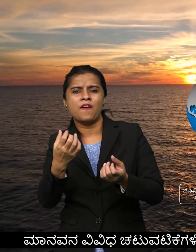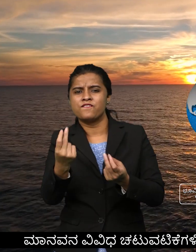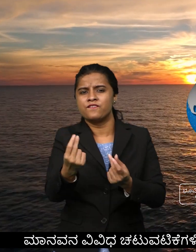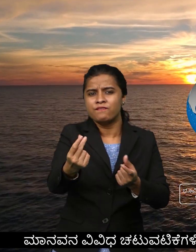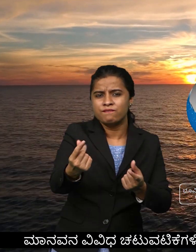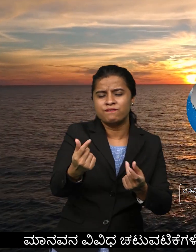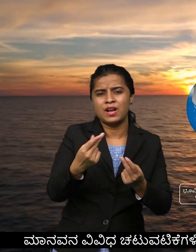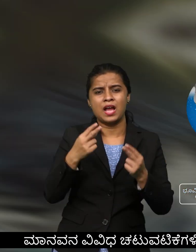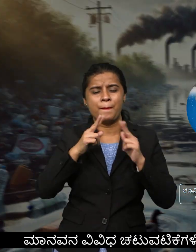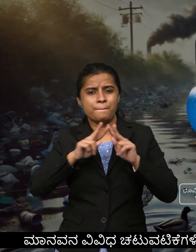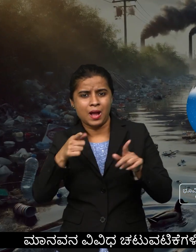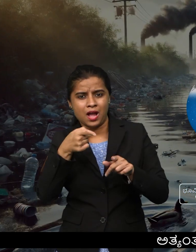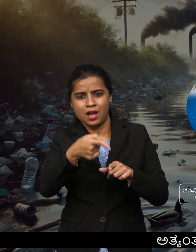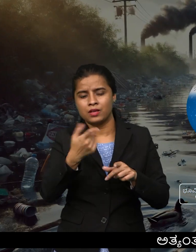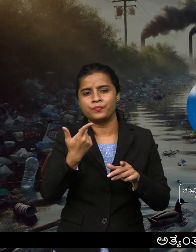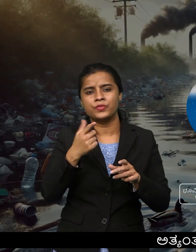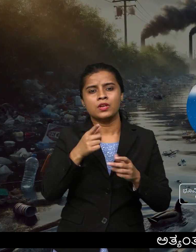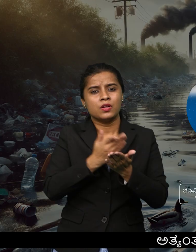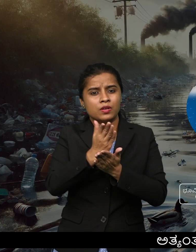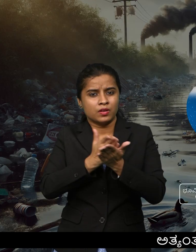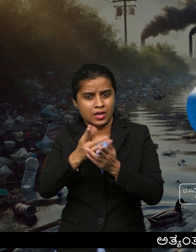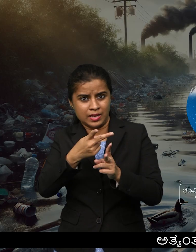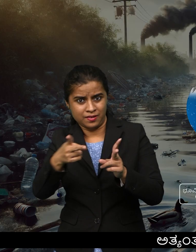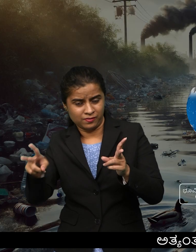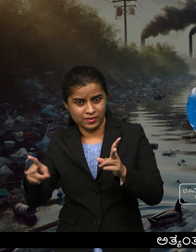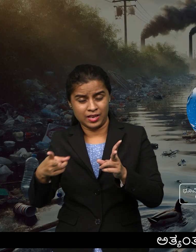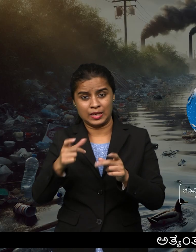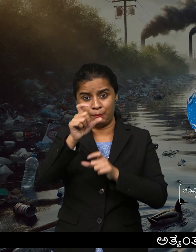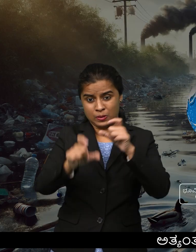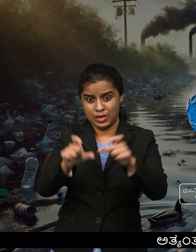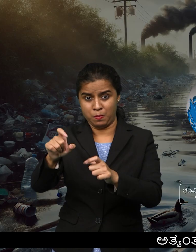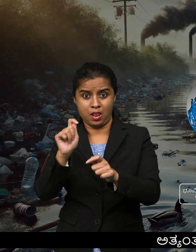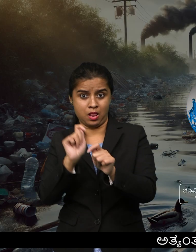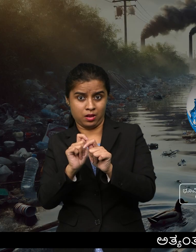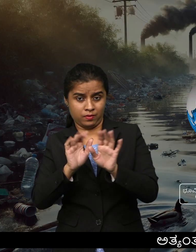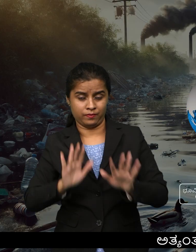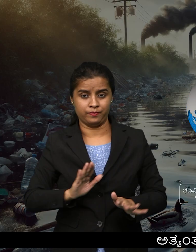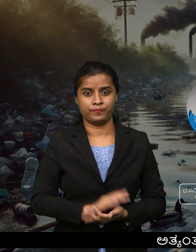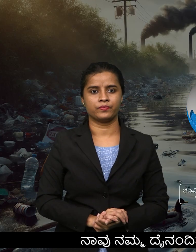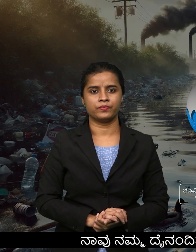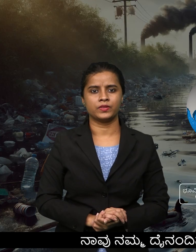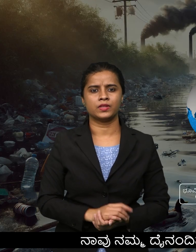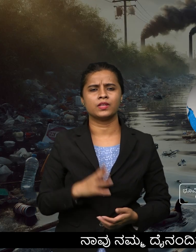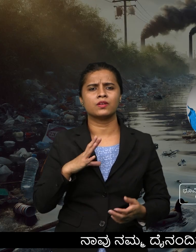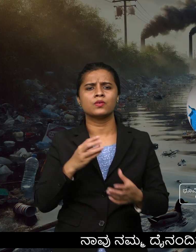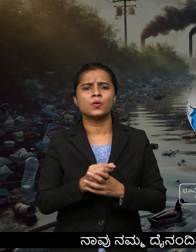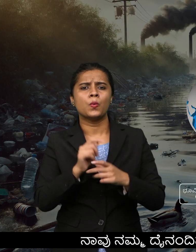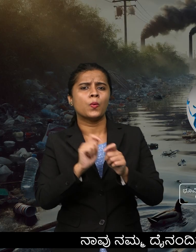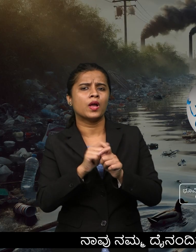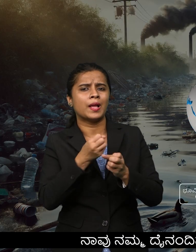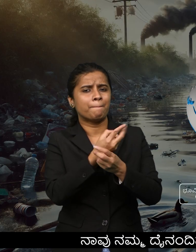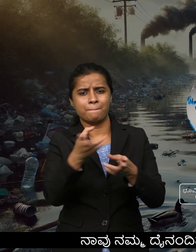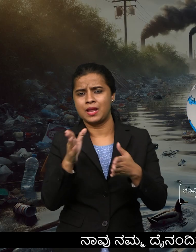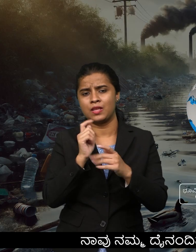ಶುದ್ಧ ನೀರಿನ ಸಂಪನ್ಮೂಲವು ಅತ್ಯಂತ ವೇಗವಾಗಿ ಕ್ಷೀಣಿಸುತ್ತಿದೆ. ನಾವು ನಮ್ಮ